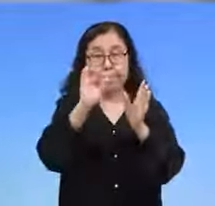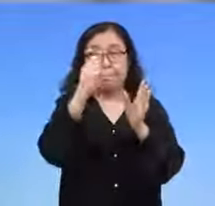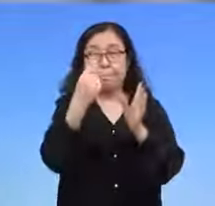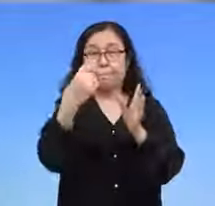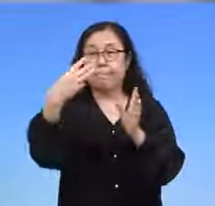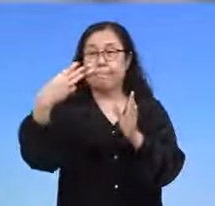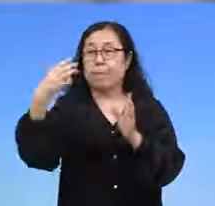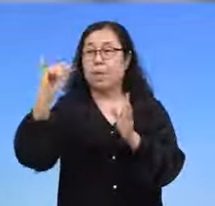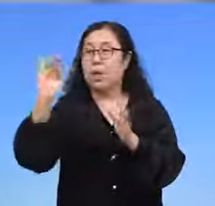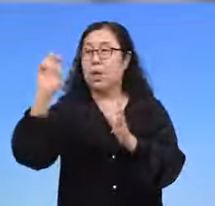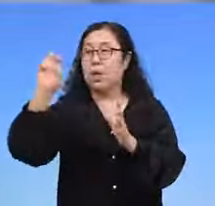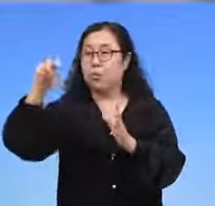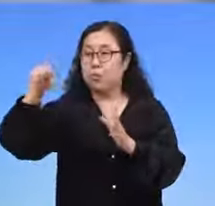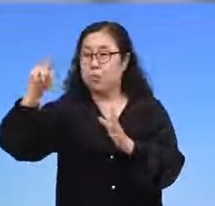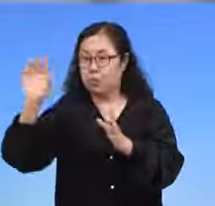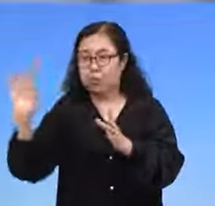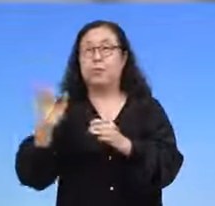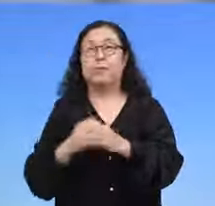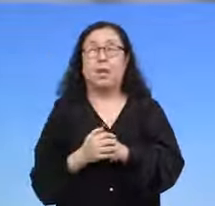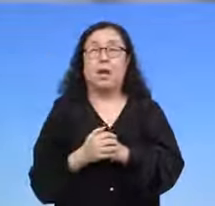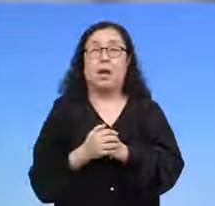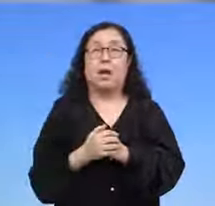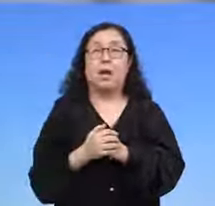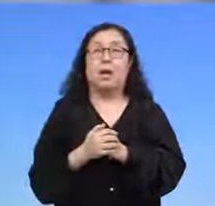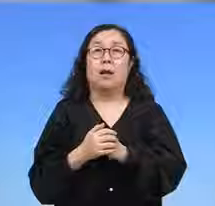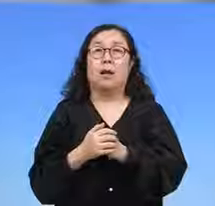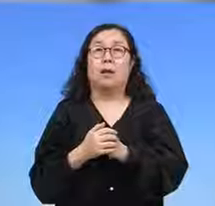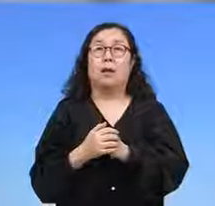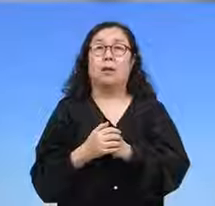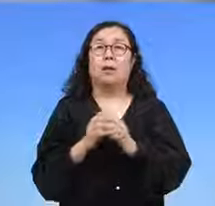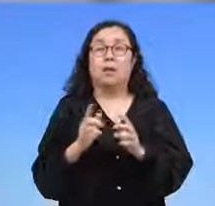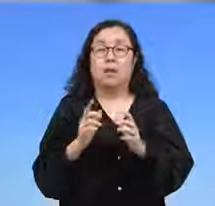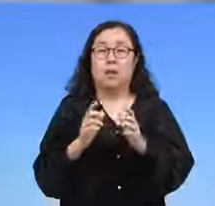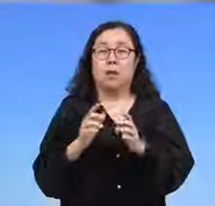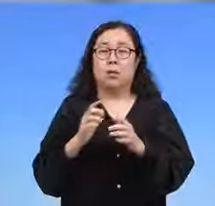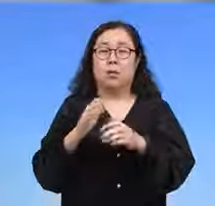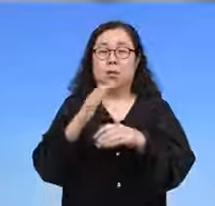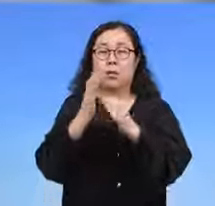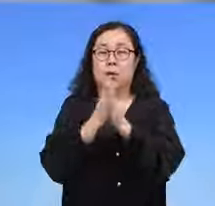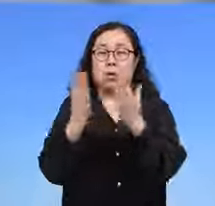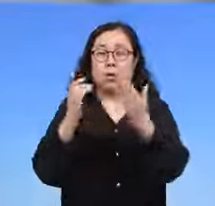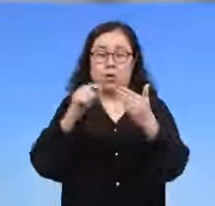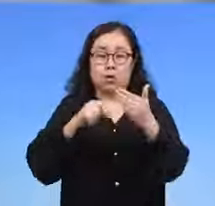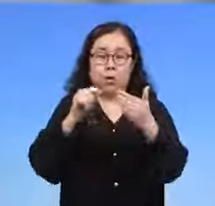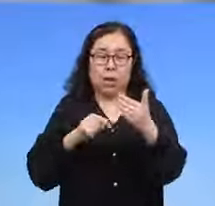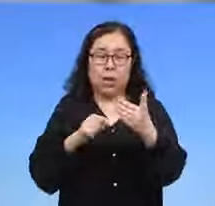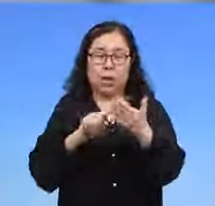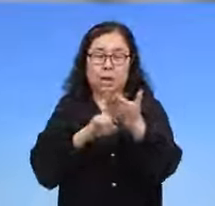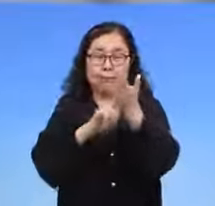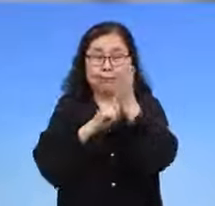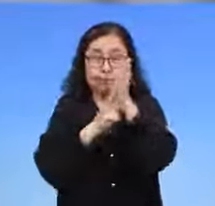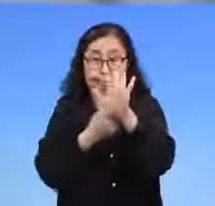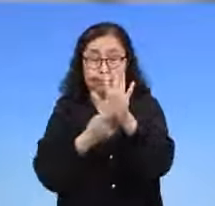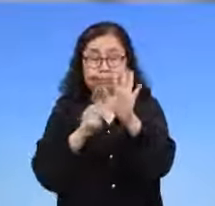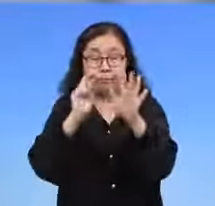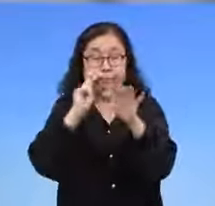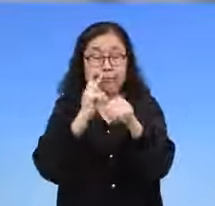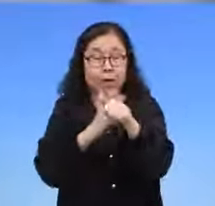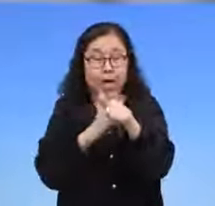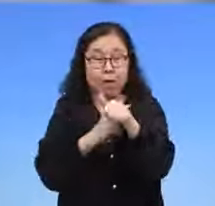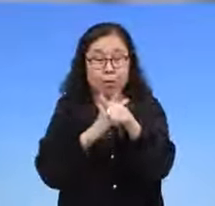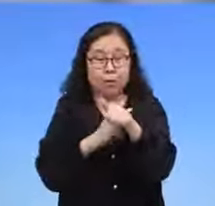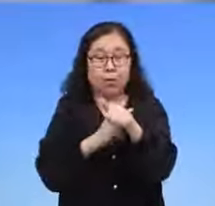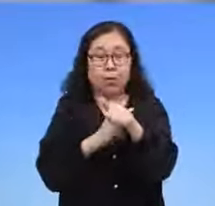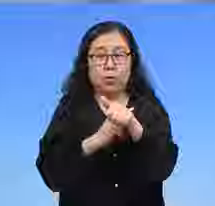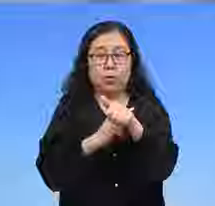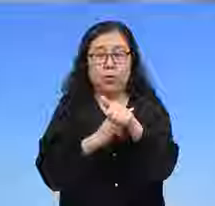그런데 저는 이 본문 말씀을 묵상하면서 참 오늘 본문에 등장하는 이 바울 일행이 참 귀하다고 생각되는 게